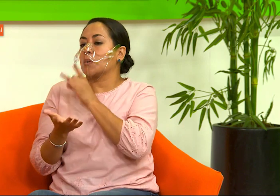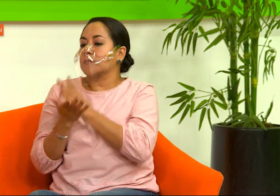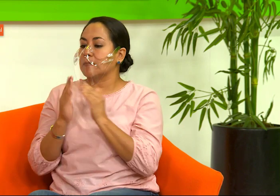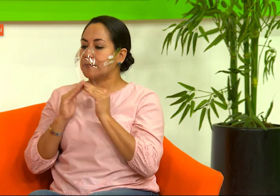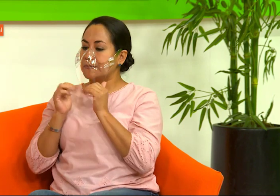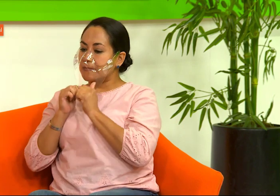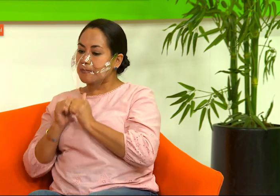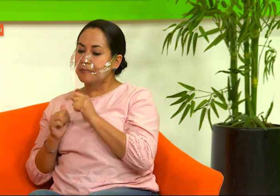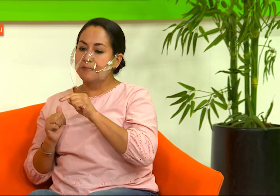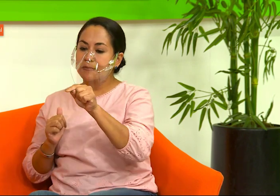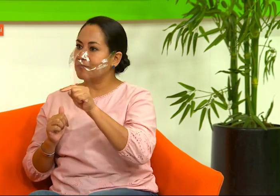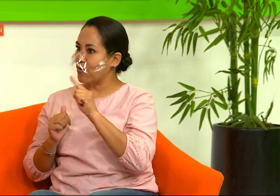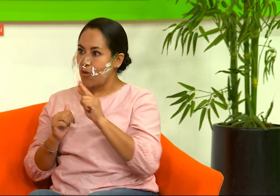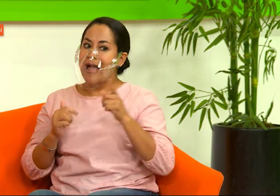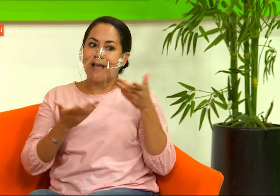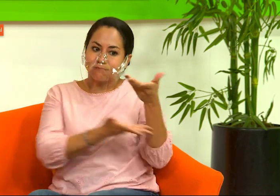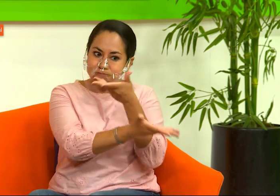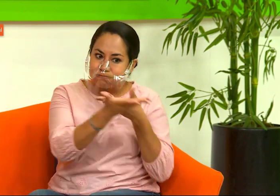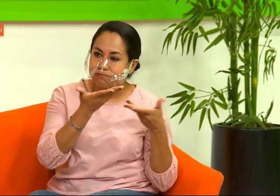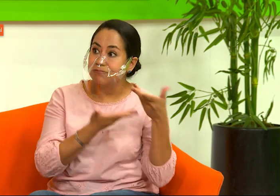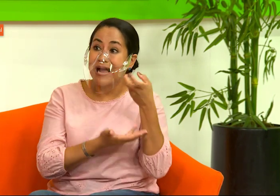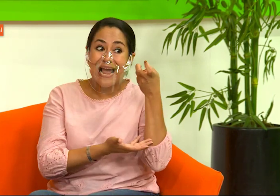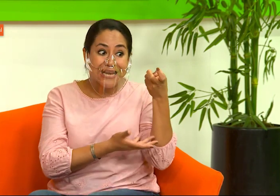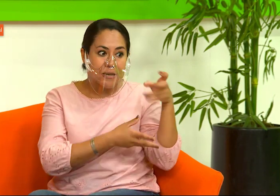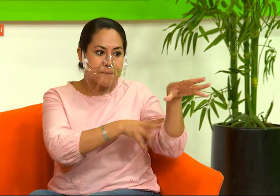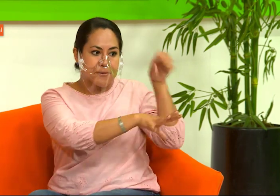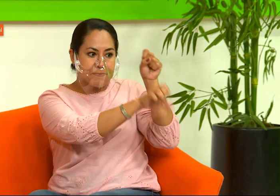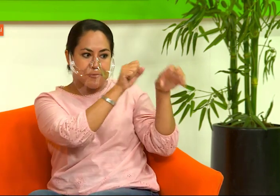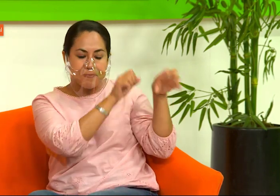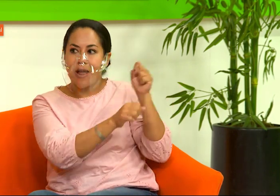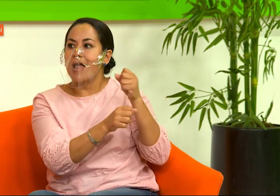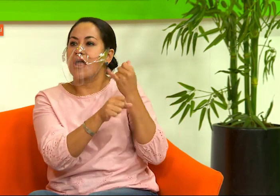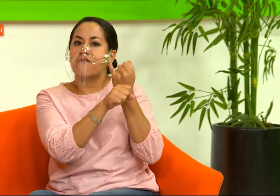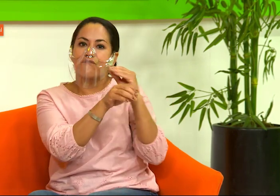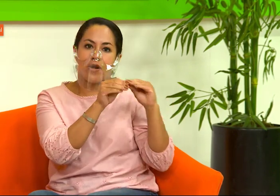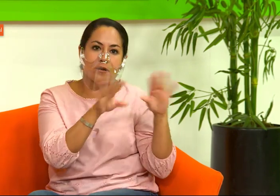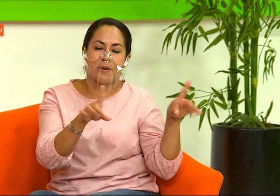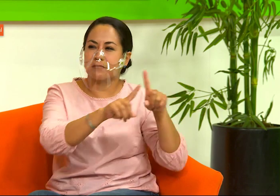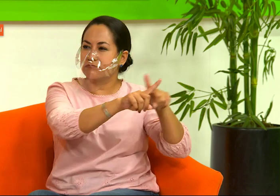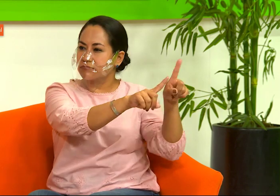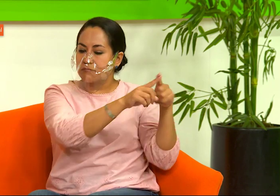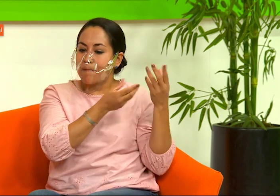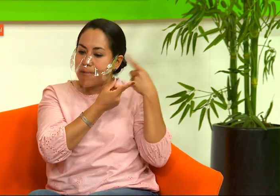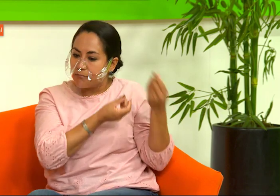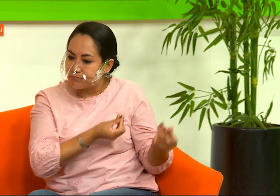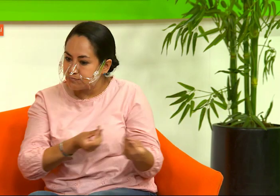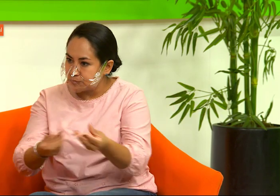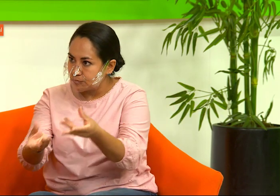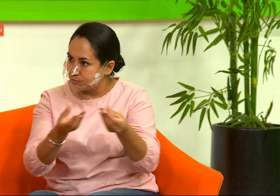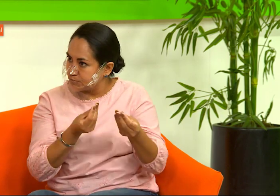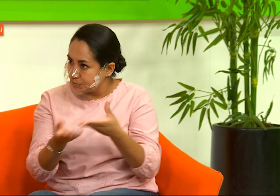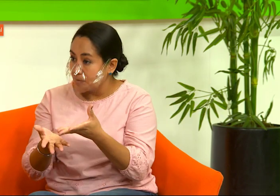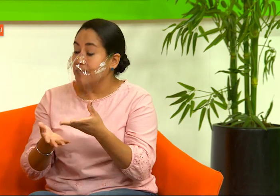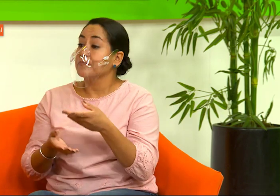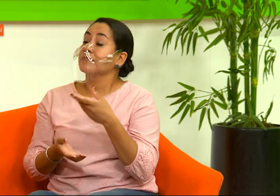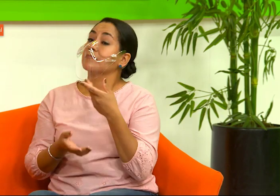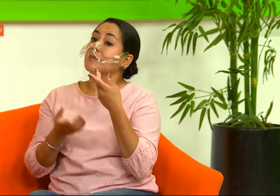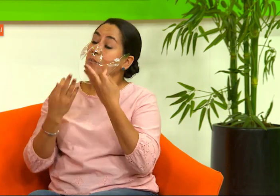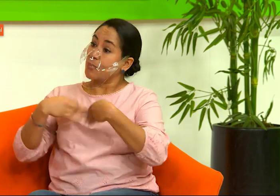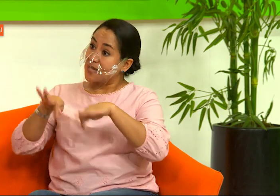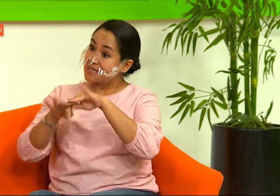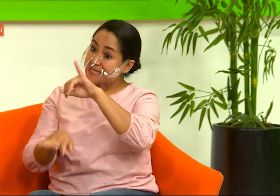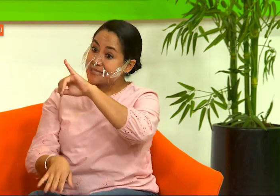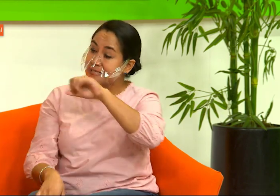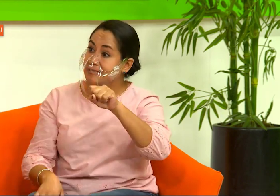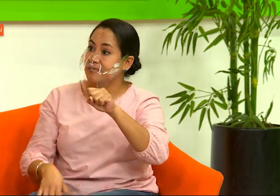cultura sorda. Por ejemplo, el instructor sordo no puede estar solamente en su casa, ¿no? Tiene que también estar en contacto y traer cosas